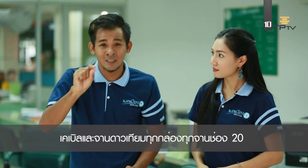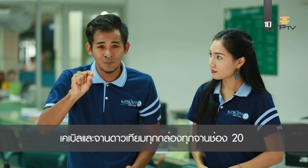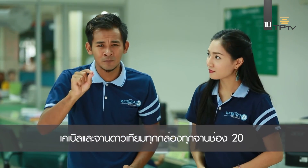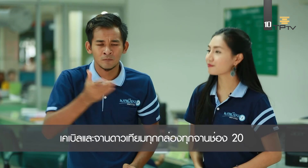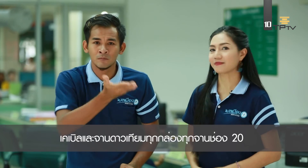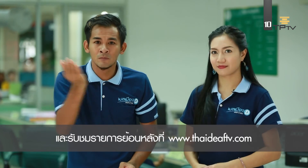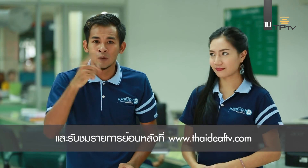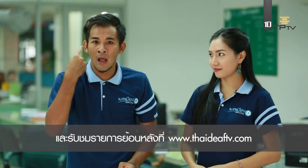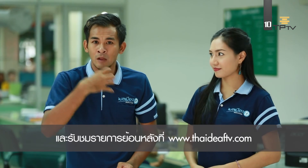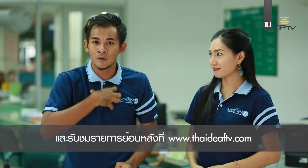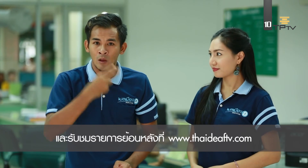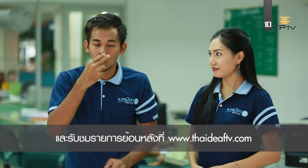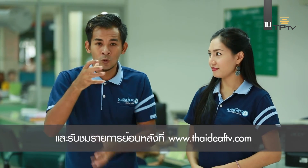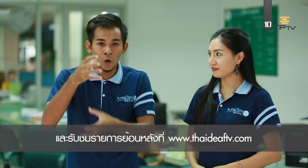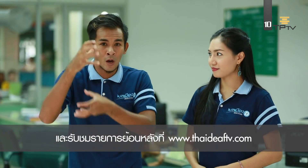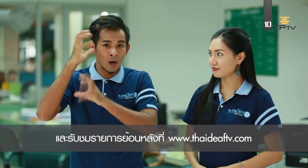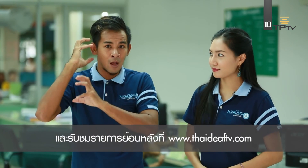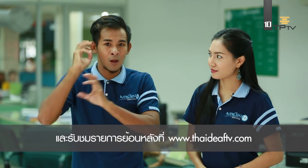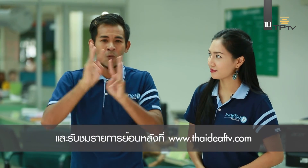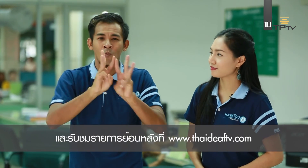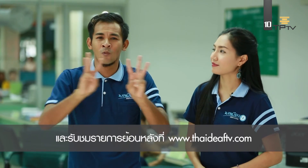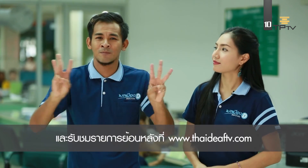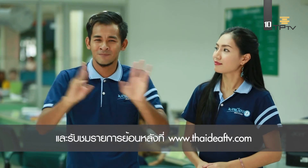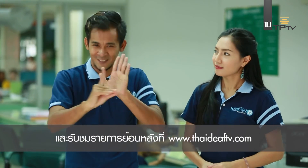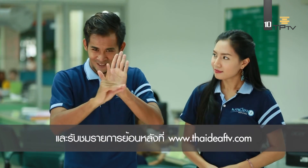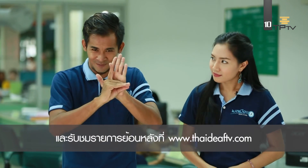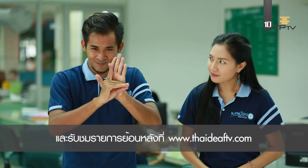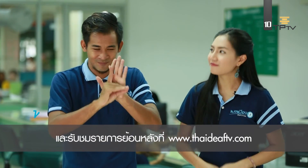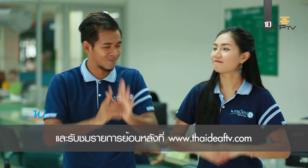ช่อง20และรับชมรายการย้อนหลังที่